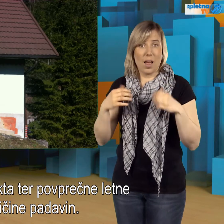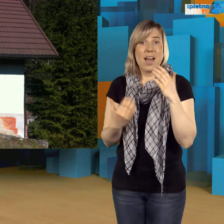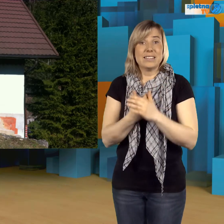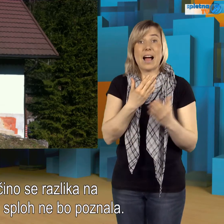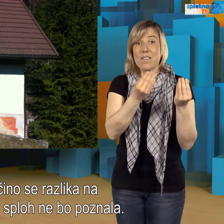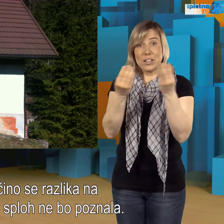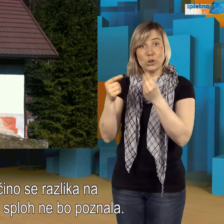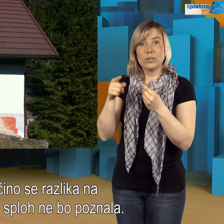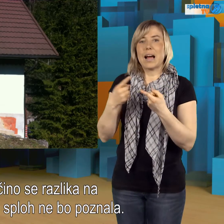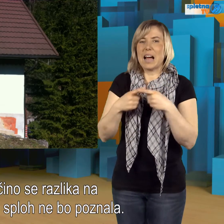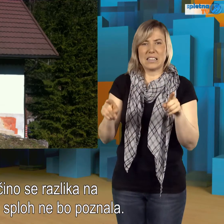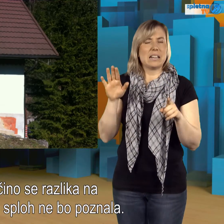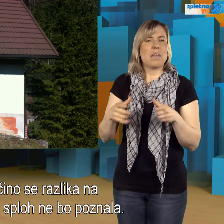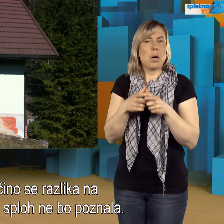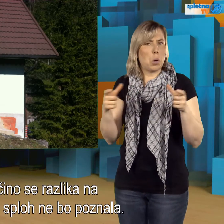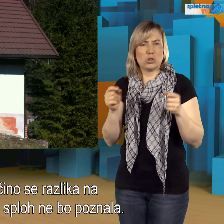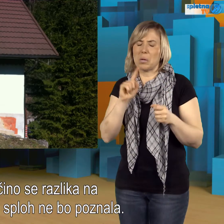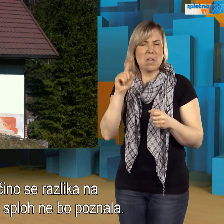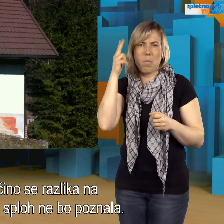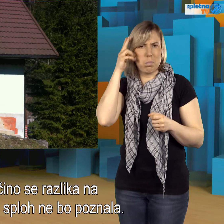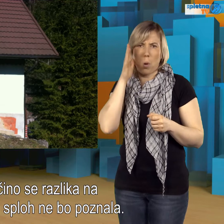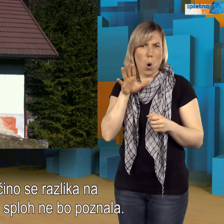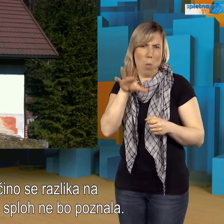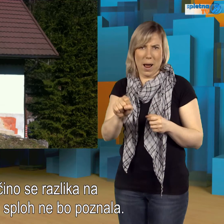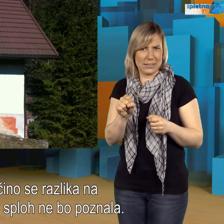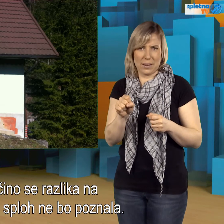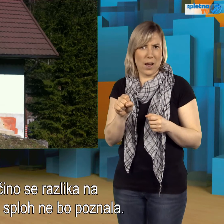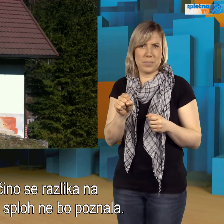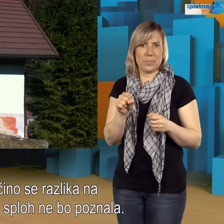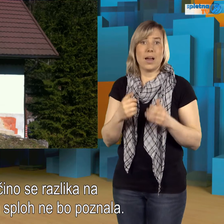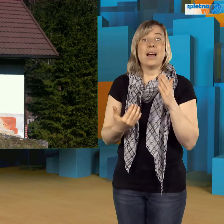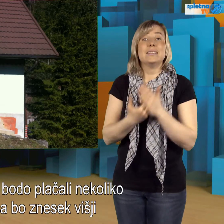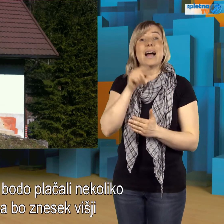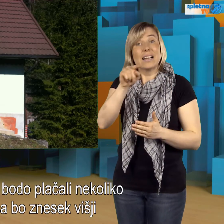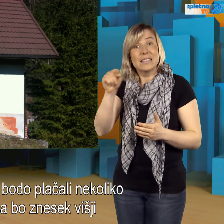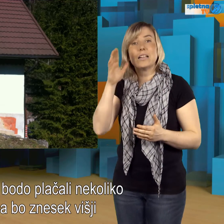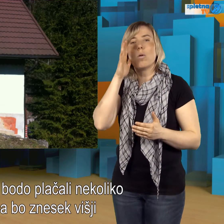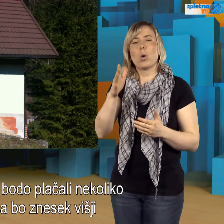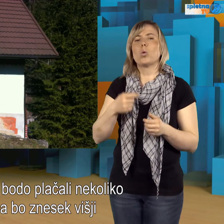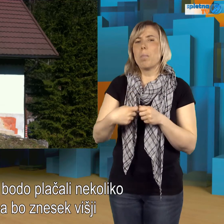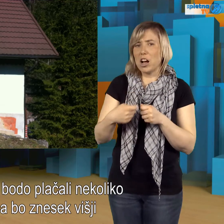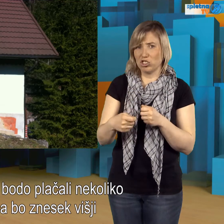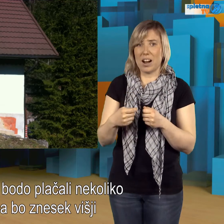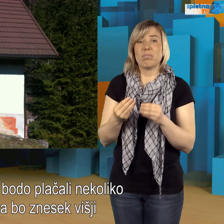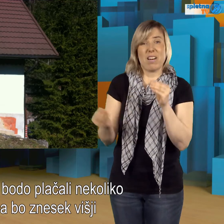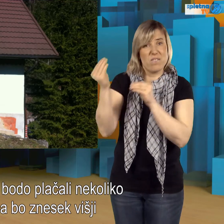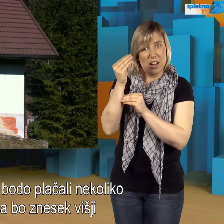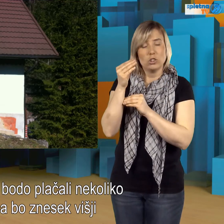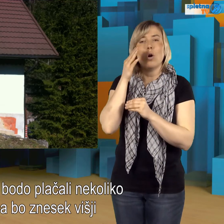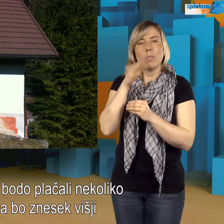Za večino se razlika na položnicah sploh ne bo poznala. Za tiste, ki bodo plačali nekoliko več, pa bo